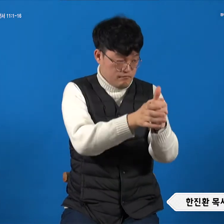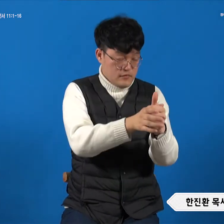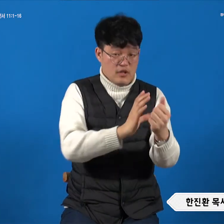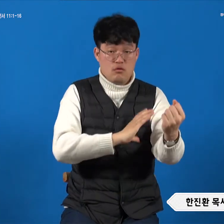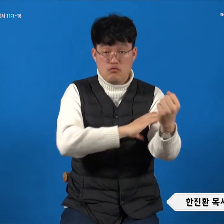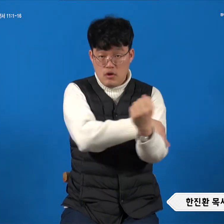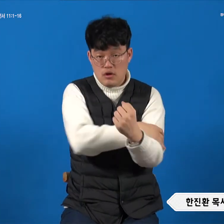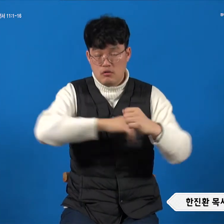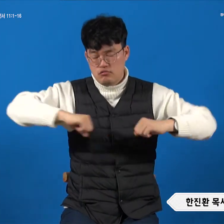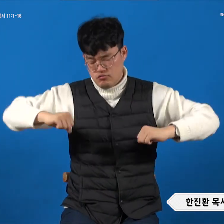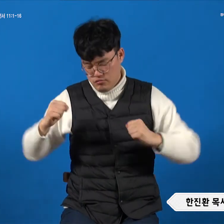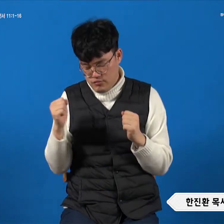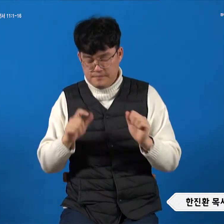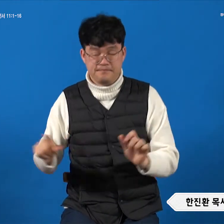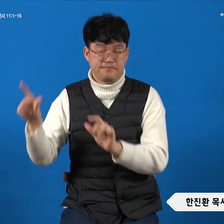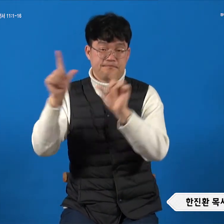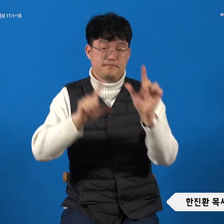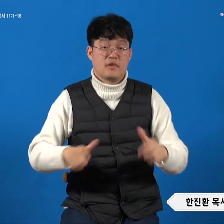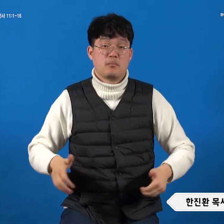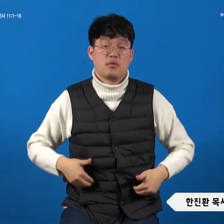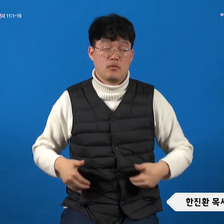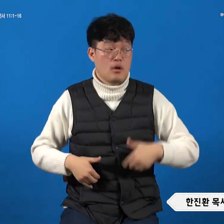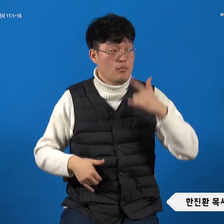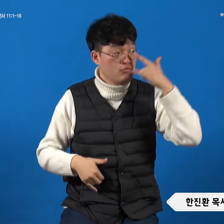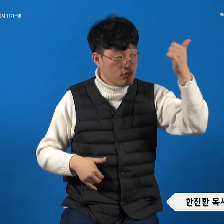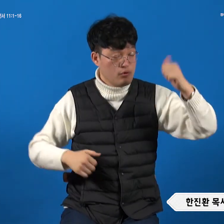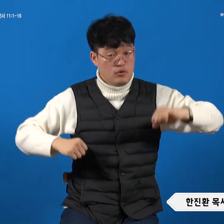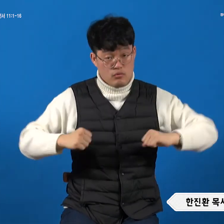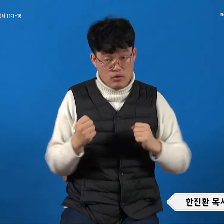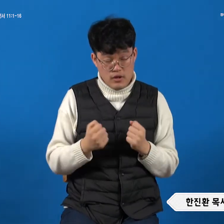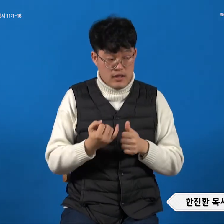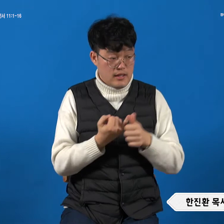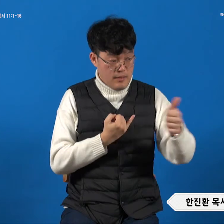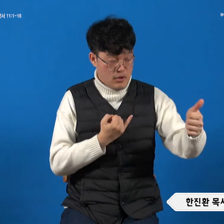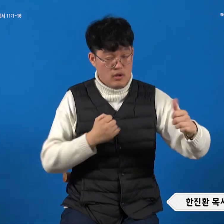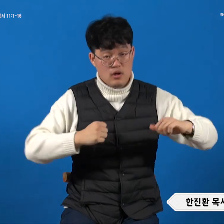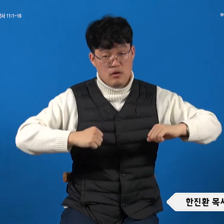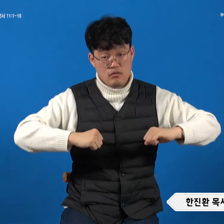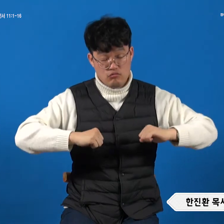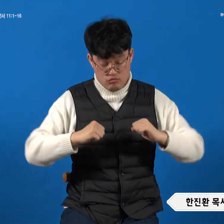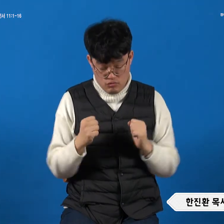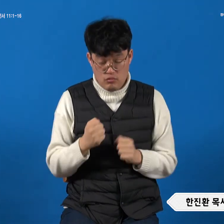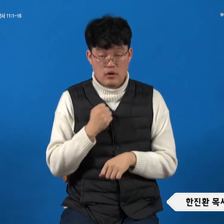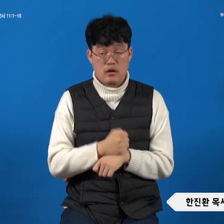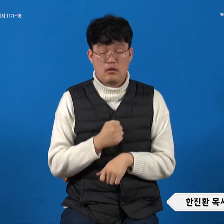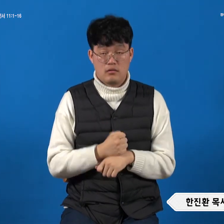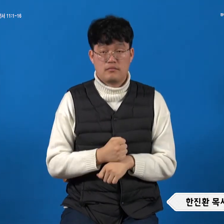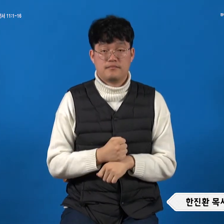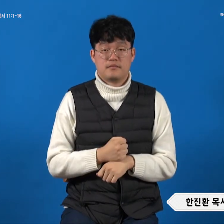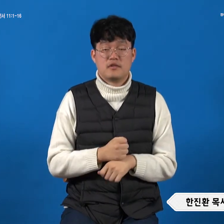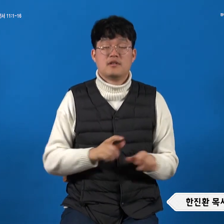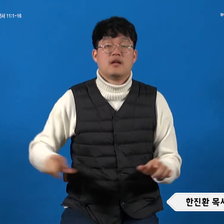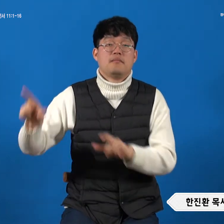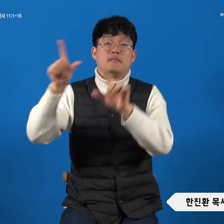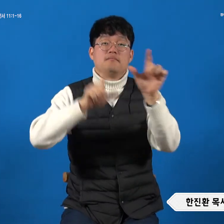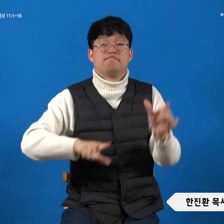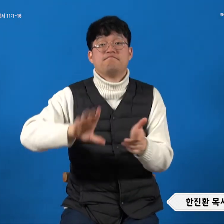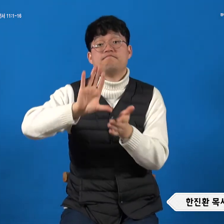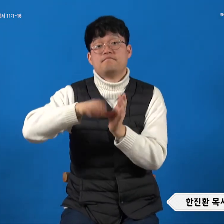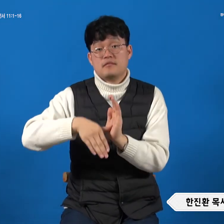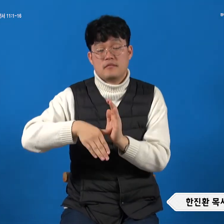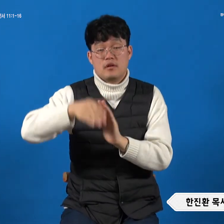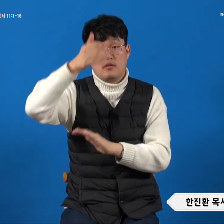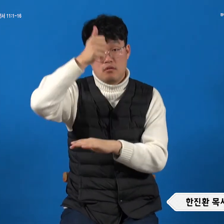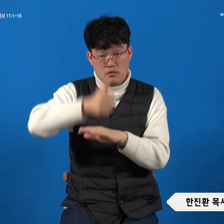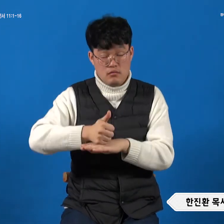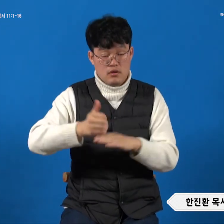세우신 권위에 순종하는 삶을 살아야 됩니다. 부모의 권위든지 남편의 권위든지 권위에 순종하는